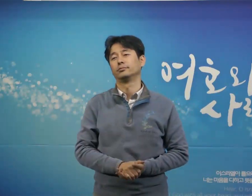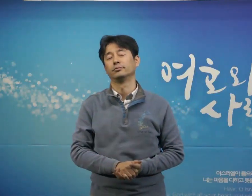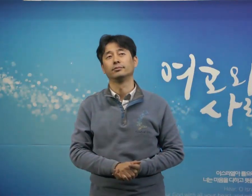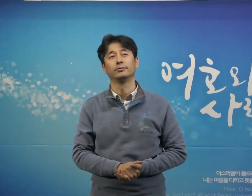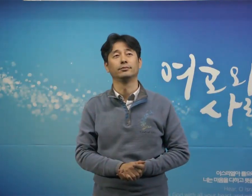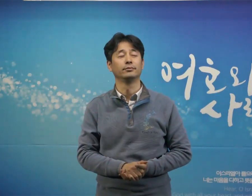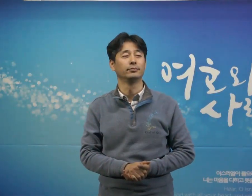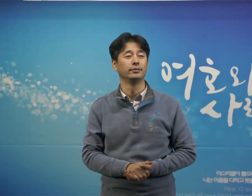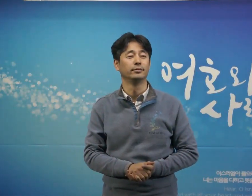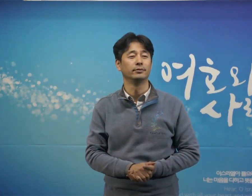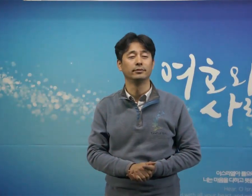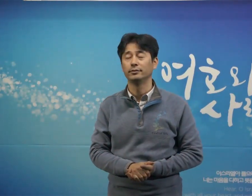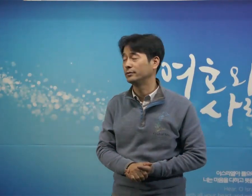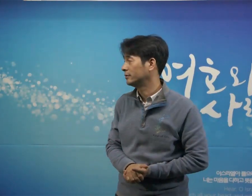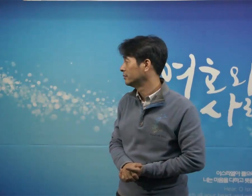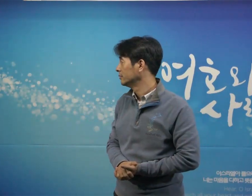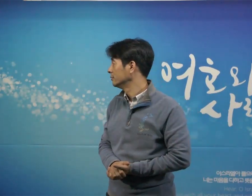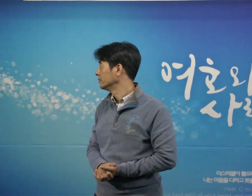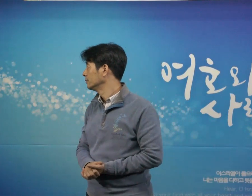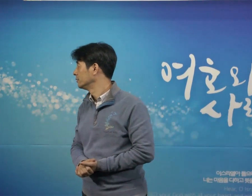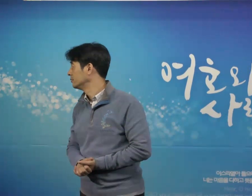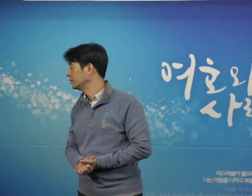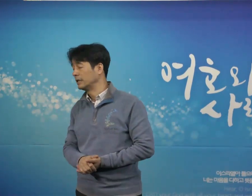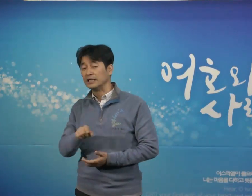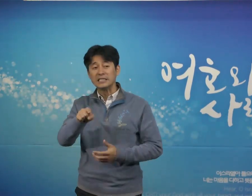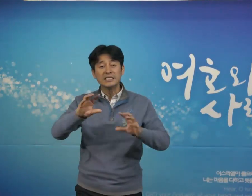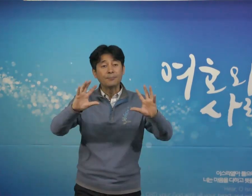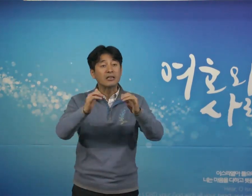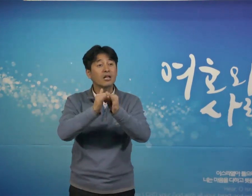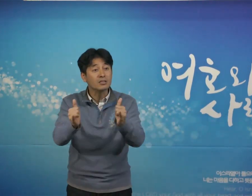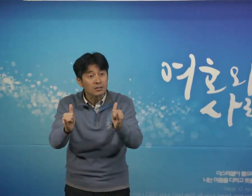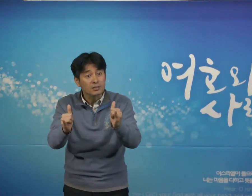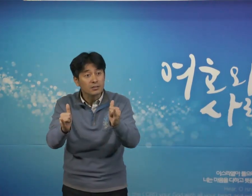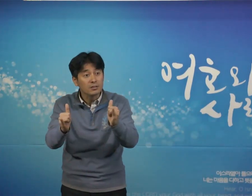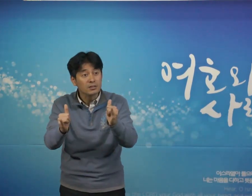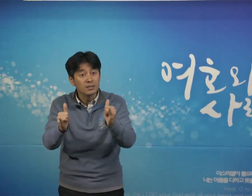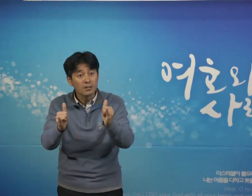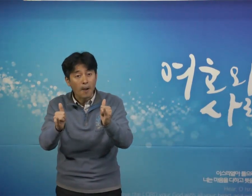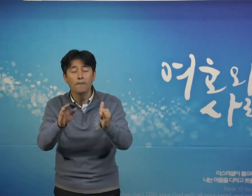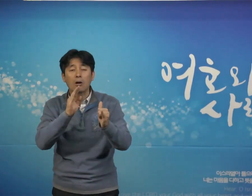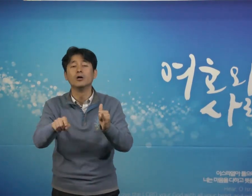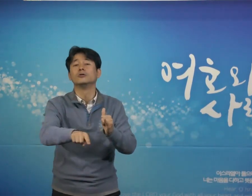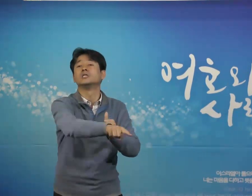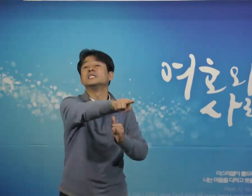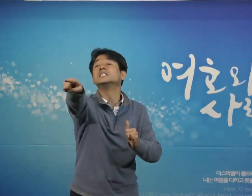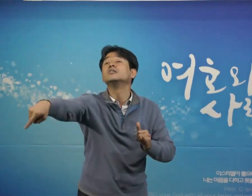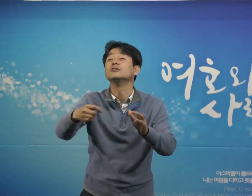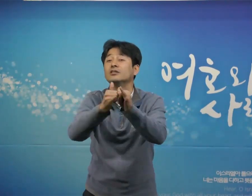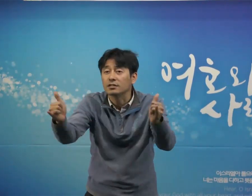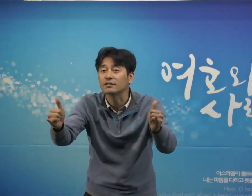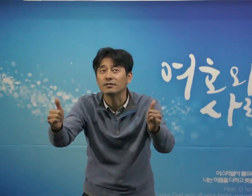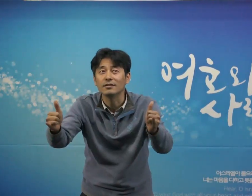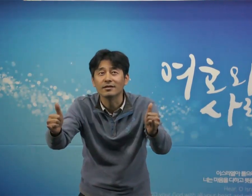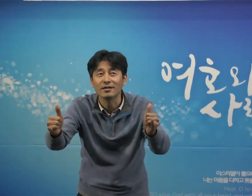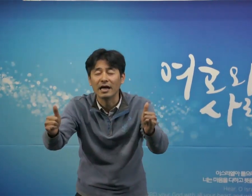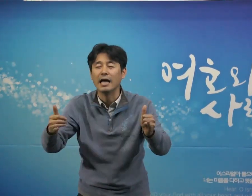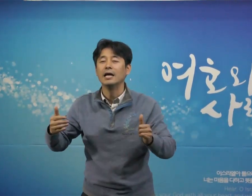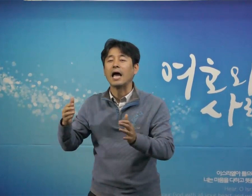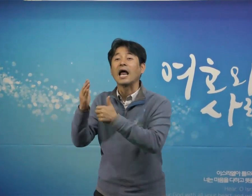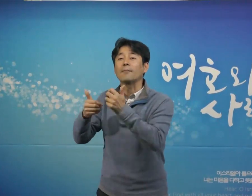오늘 21절 말씀이 바로 우리에게 향한 말씀입니다. 이 백성은 바로 우리를 말하는